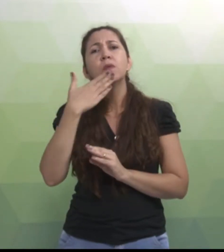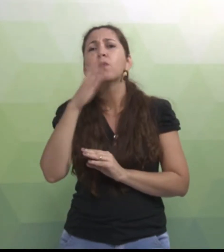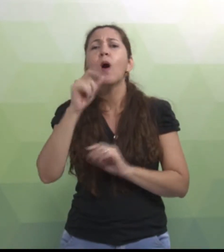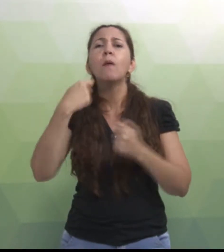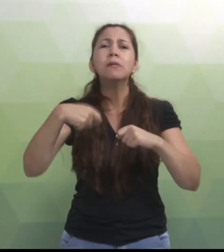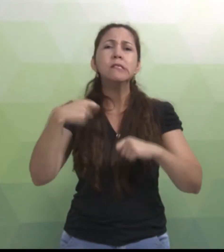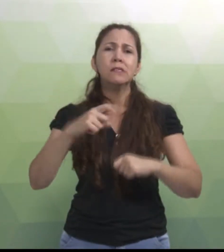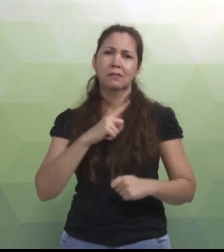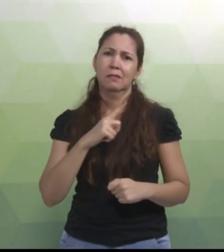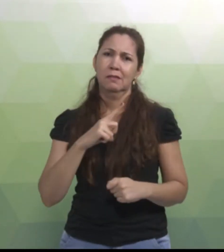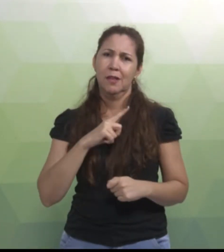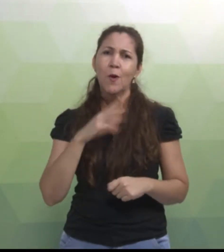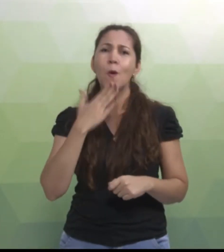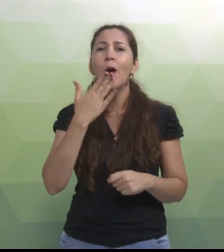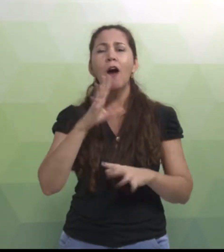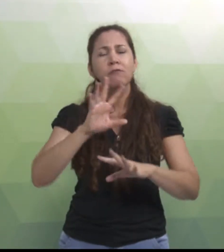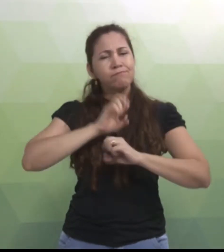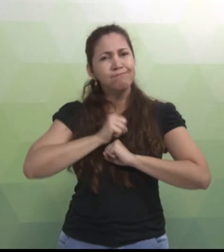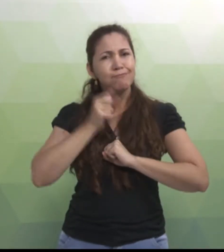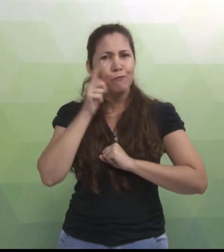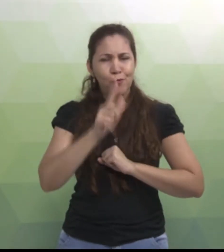necessárias para o ensino.